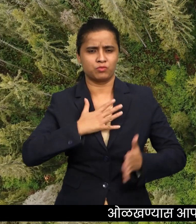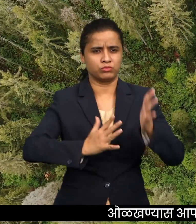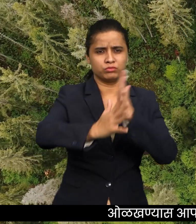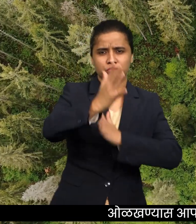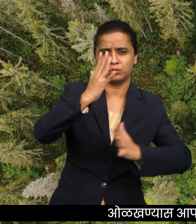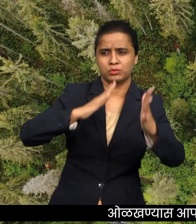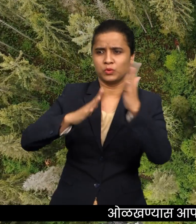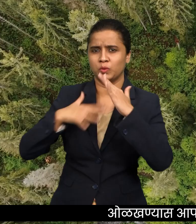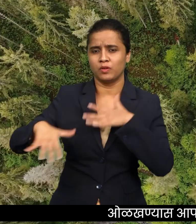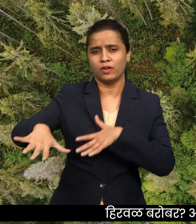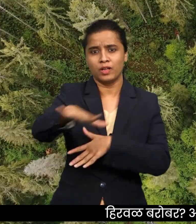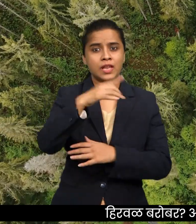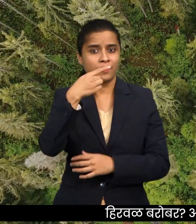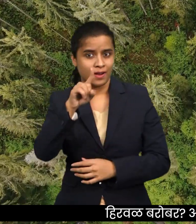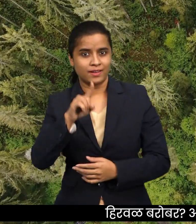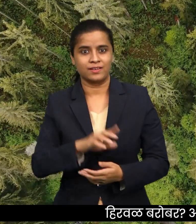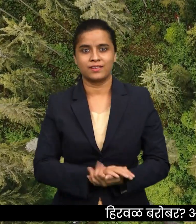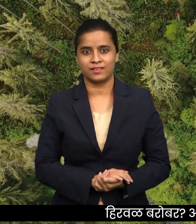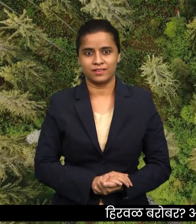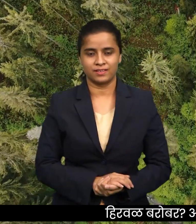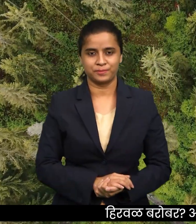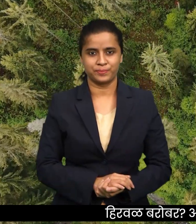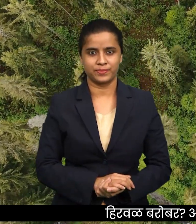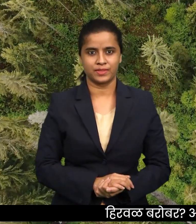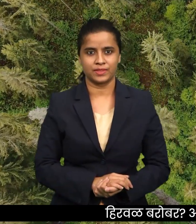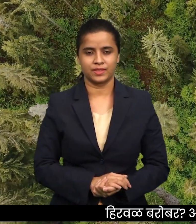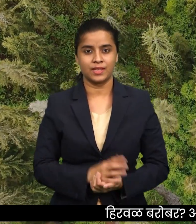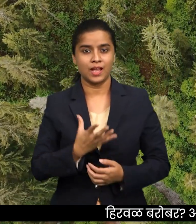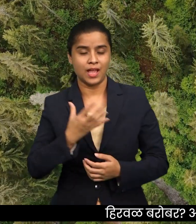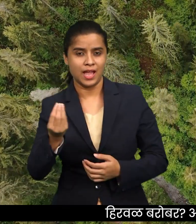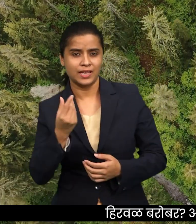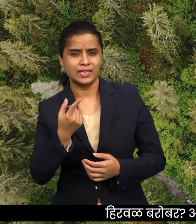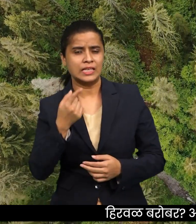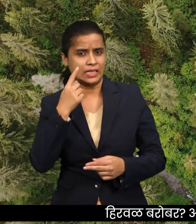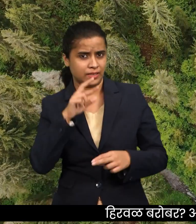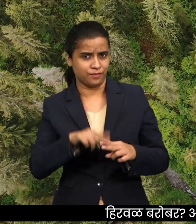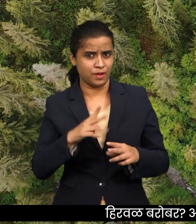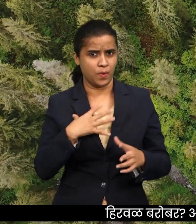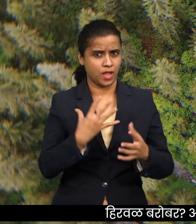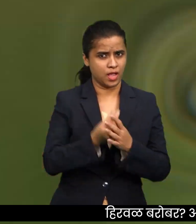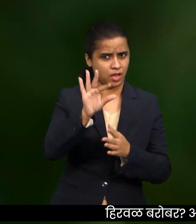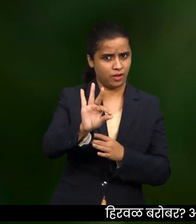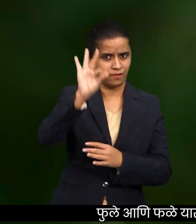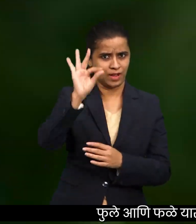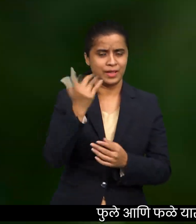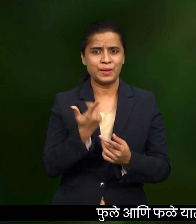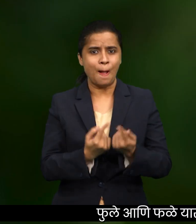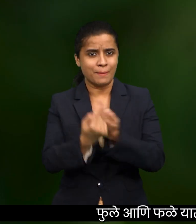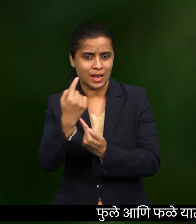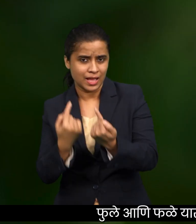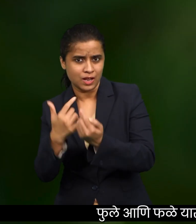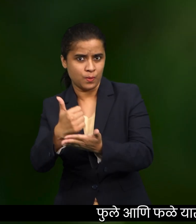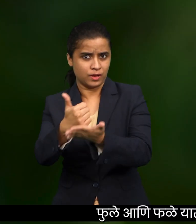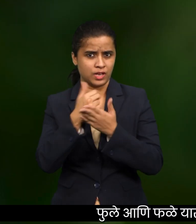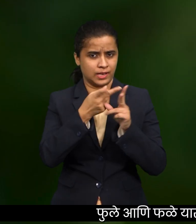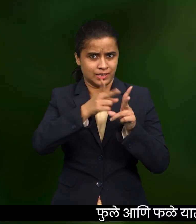करते. दुसरं, हिरवळ बरोबर आणि आपण मुळे, देठ, पाने, फुलं आणि